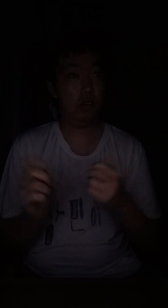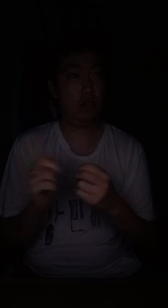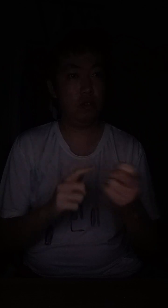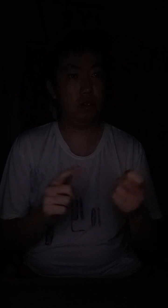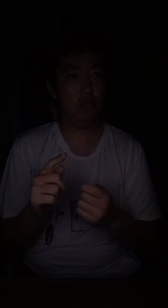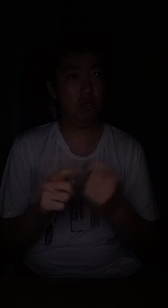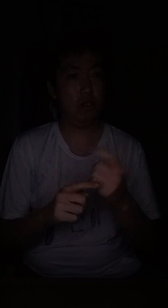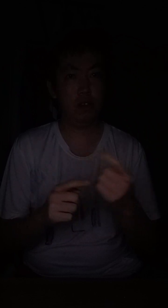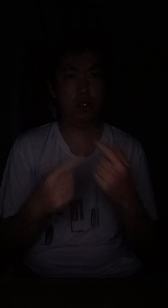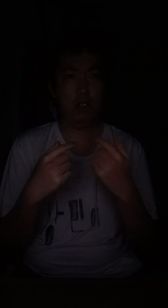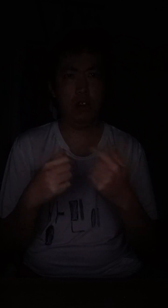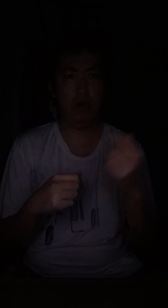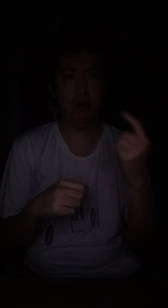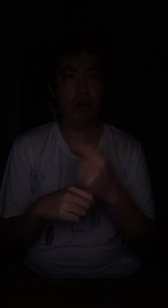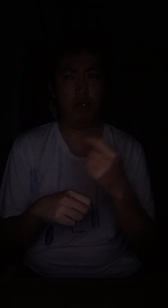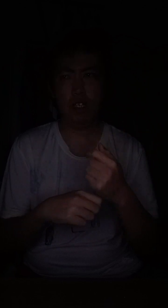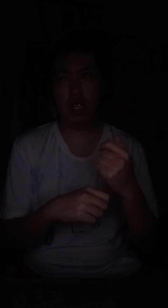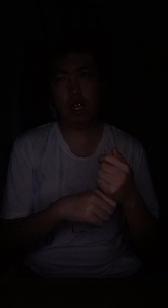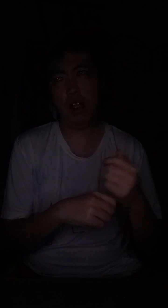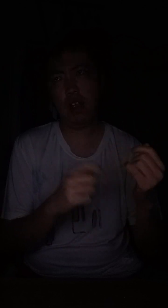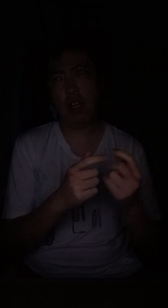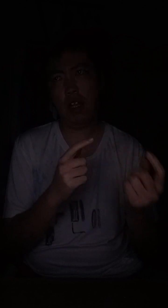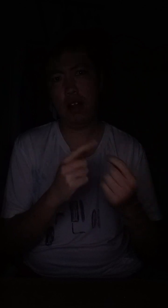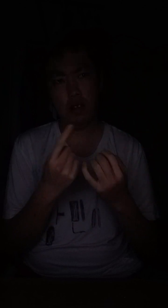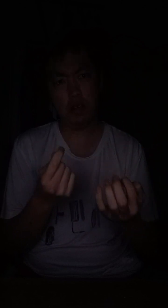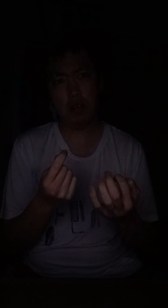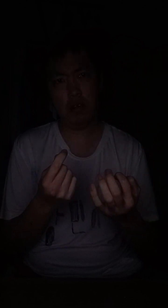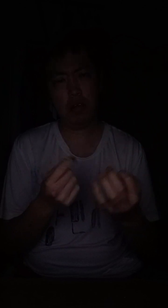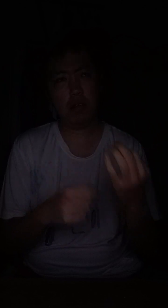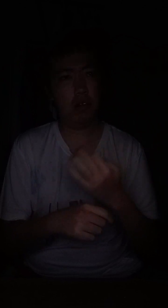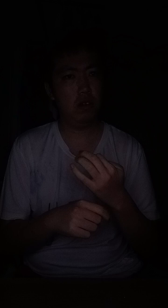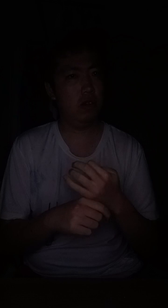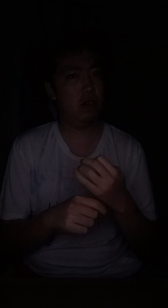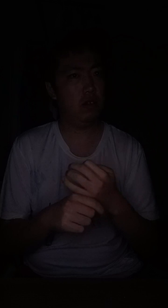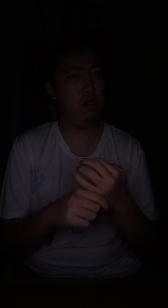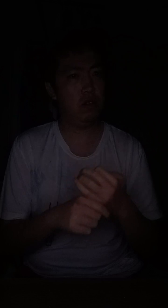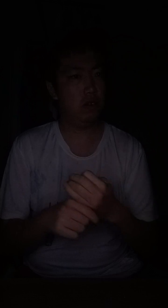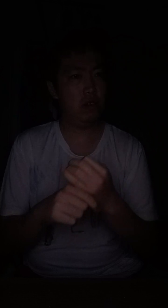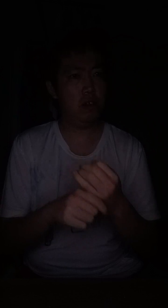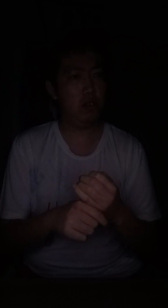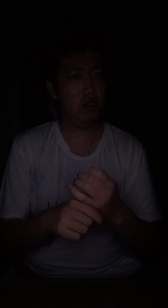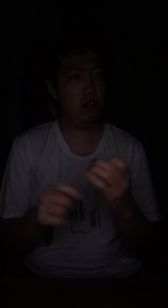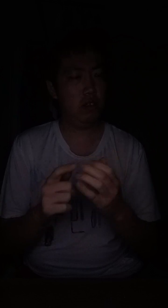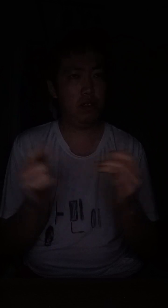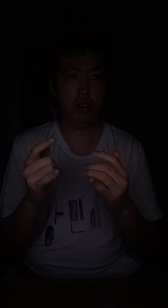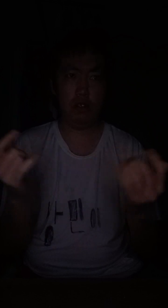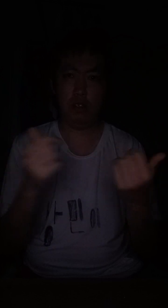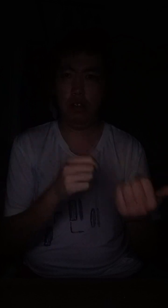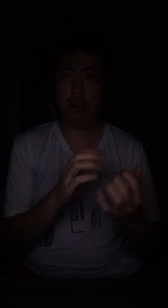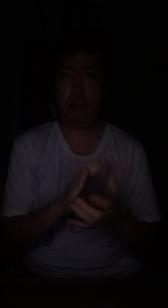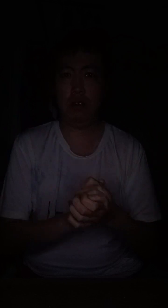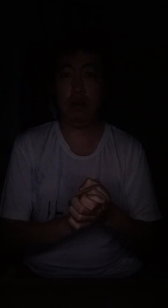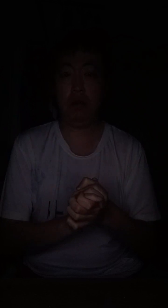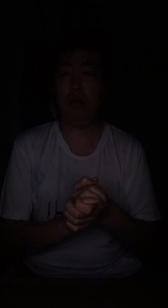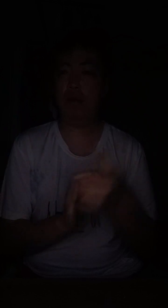여자가 감히 나를 무시했다는 감정이 깔려 있었는데 이런 성차별적 인식이 결국 살인으로 이어졌습니다. 우리 사회가 여성 혐오